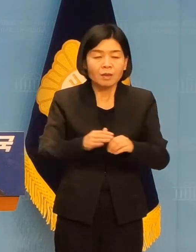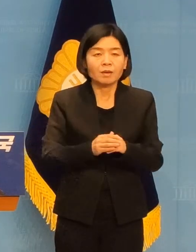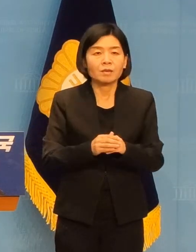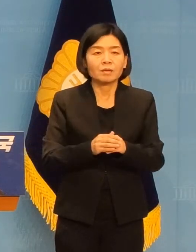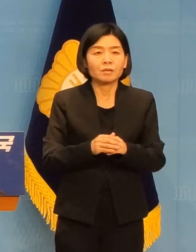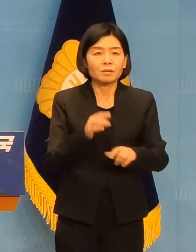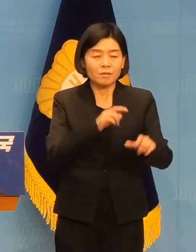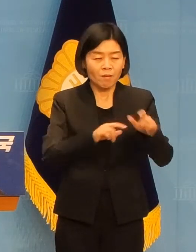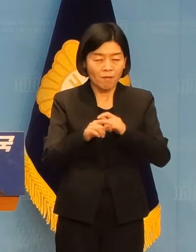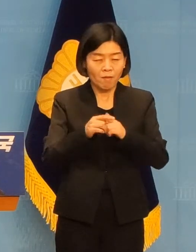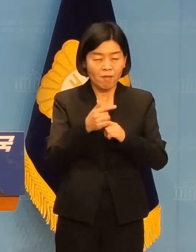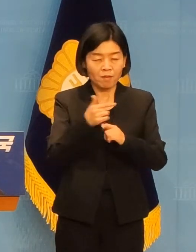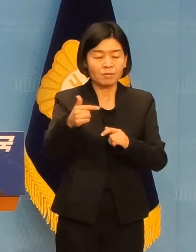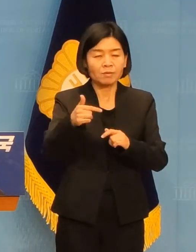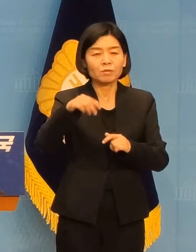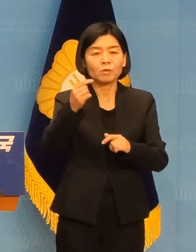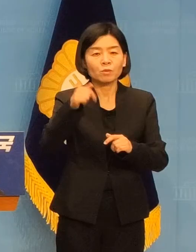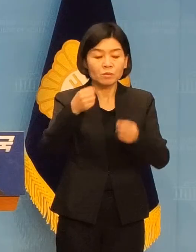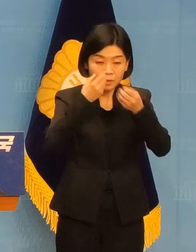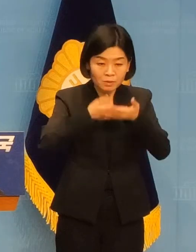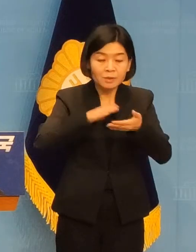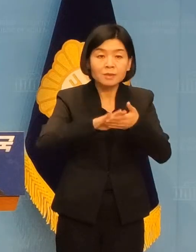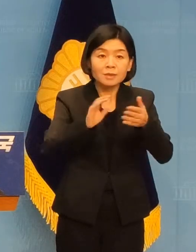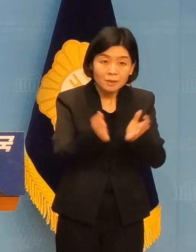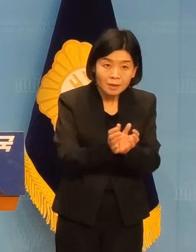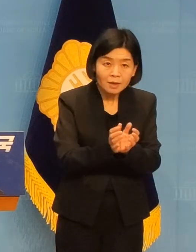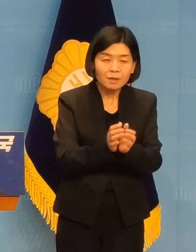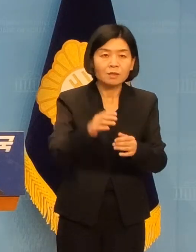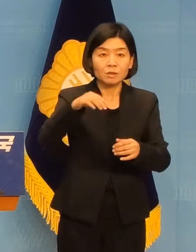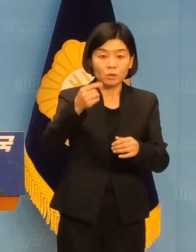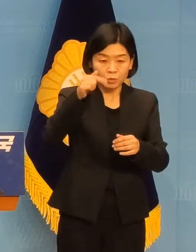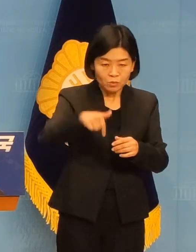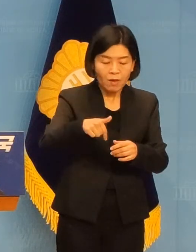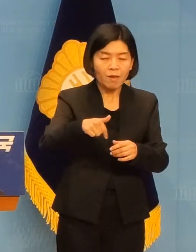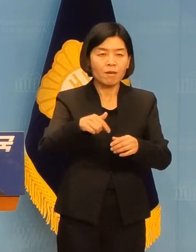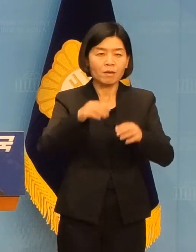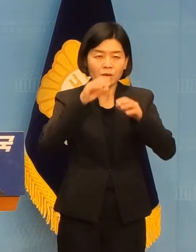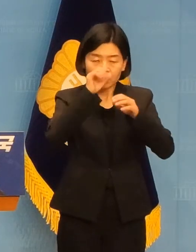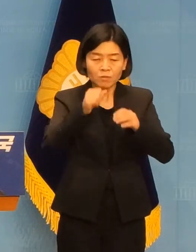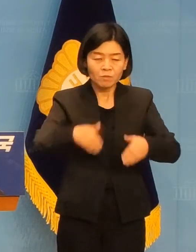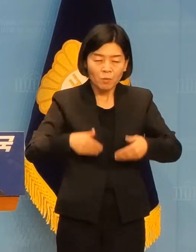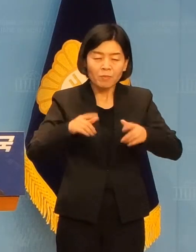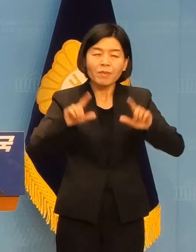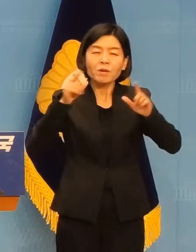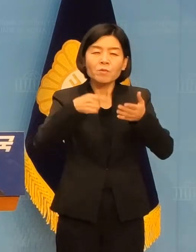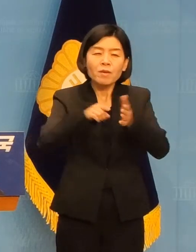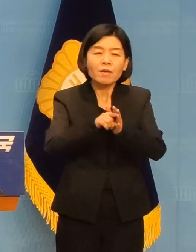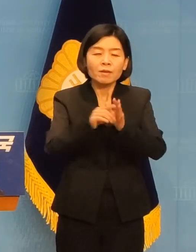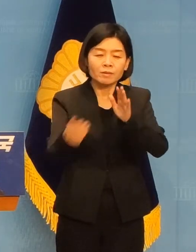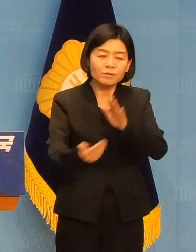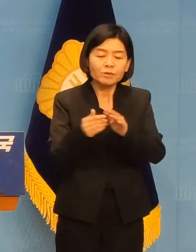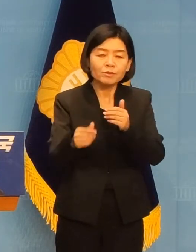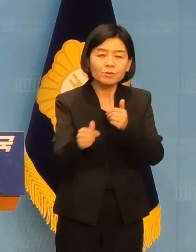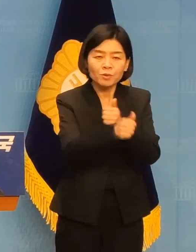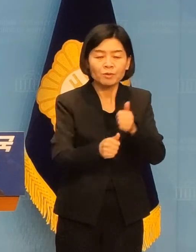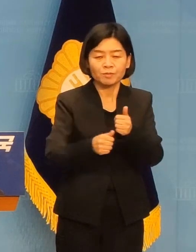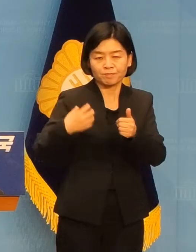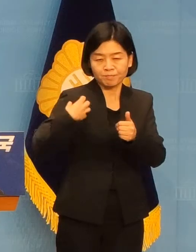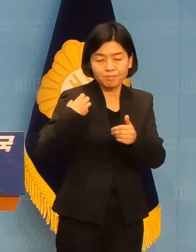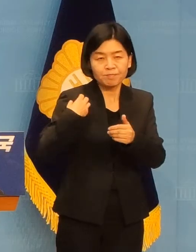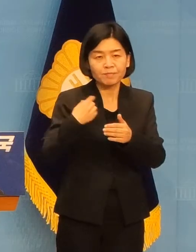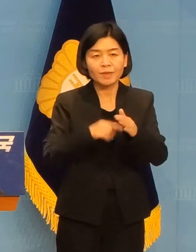큰 조국혁신당, 조국의 봄날을 위해 최고위원으로서 앞장서겠습니다.